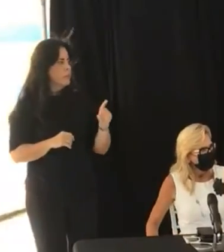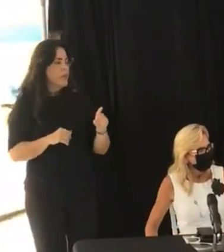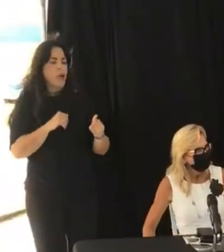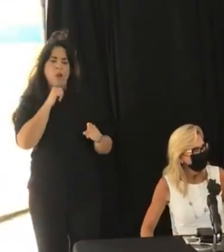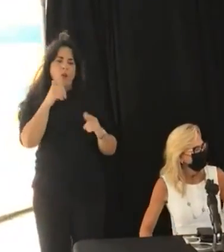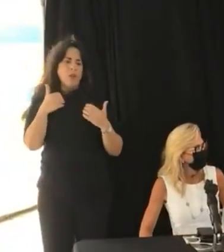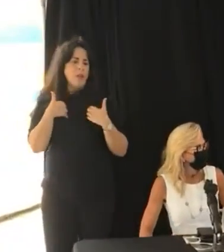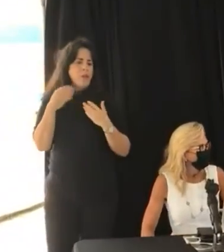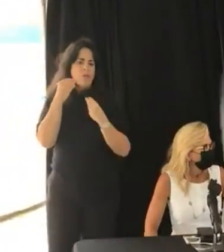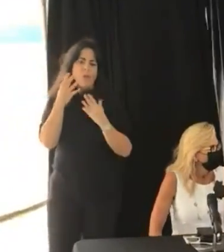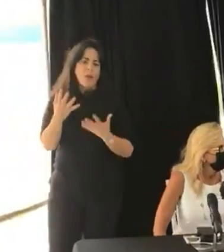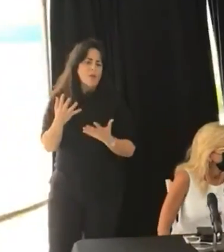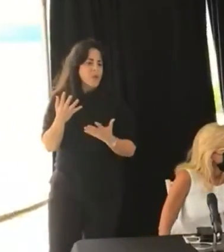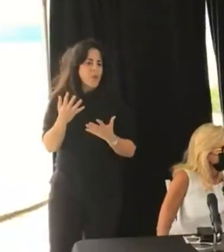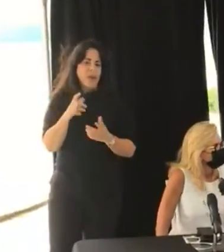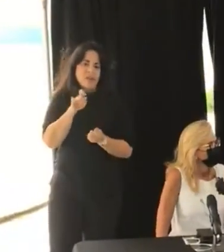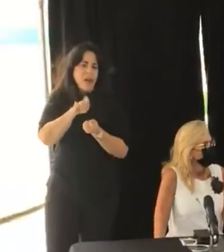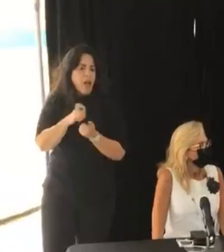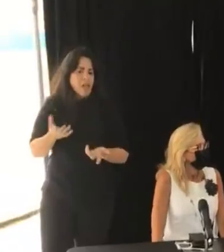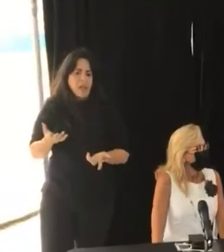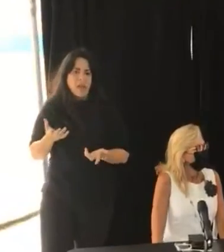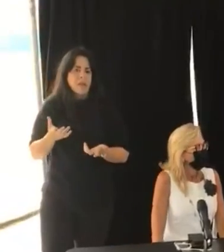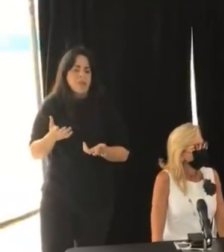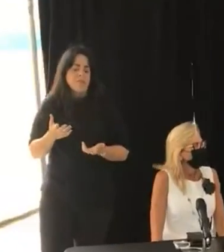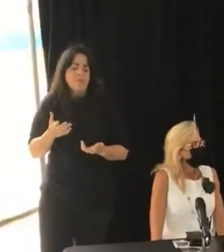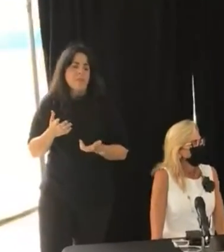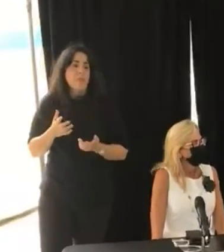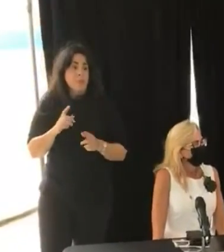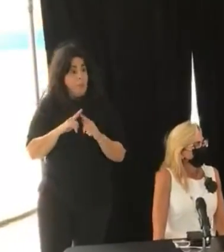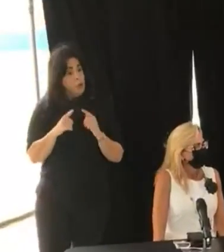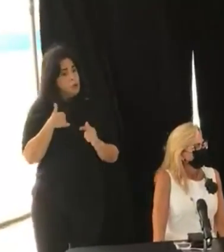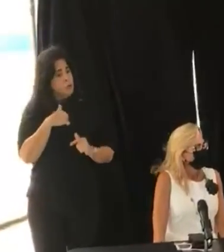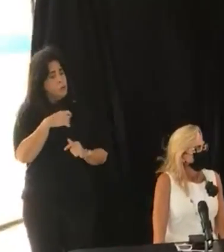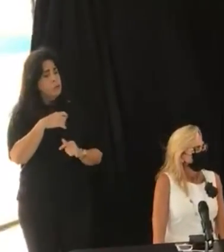No tengo. Si te diría ahora, pues no apunto. Pero